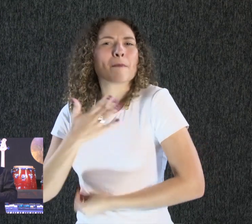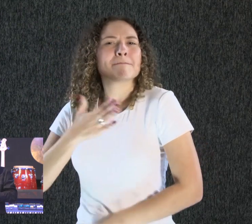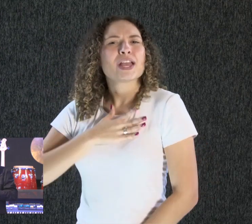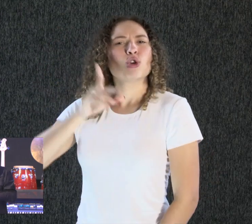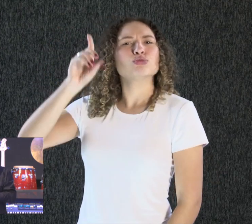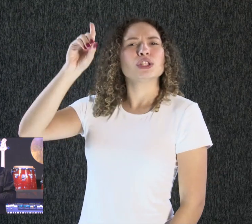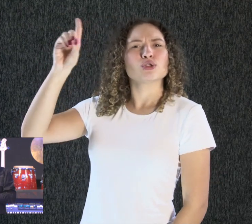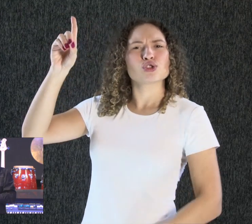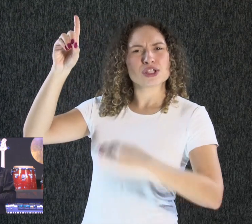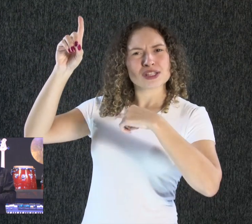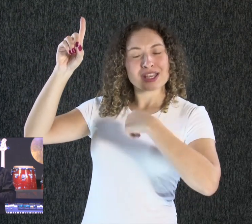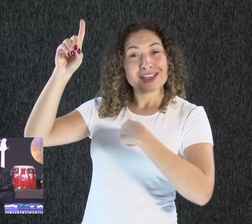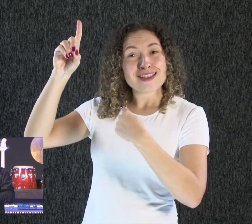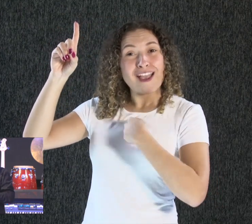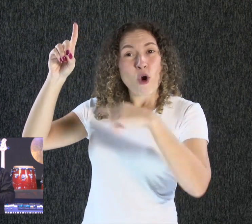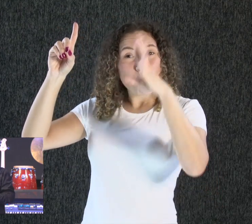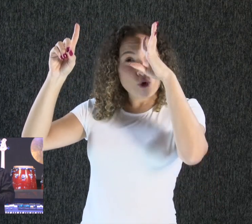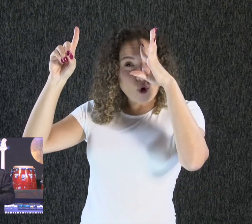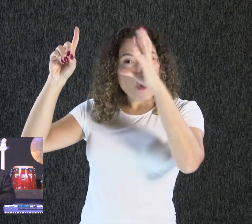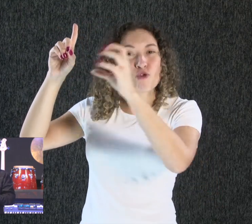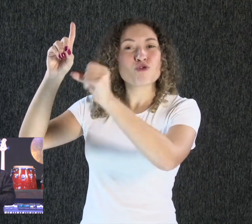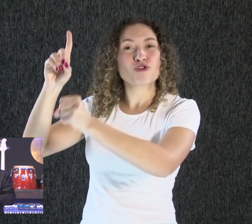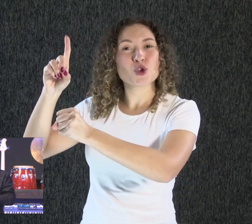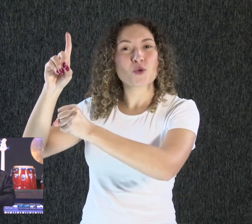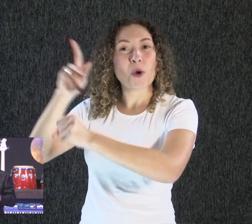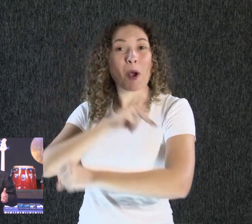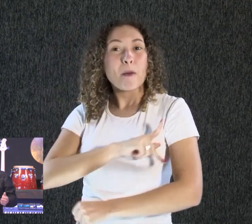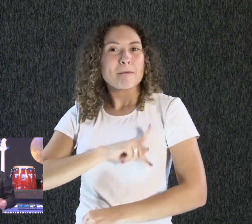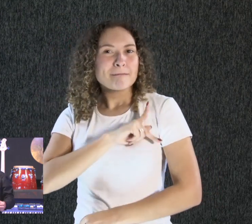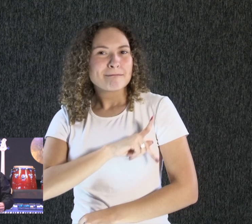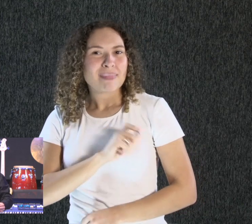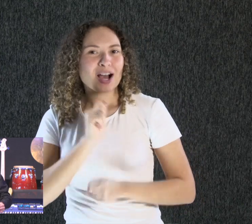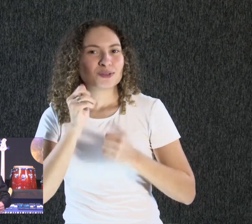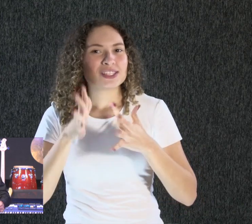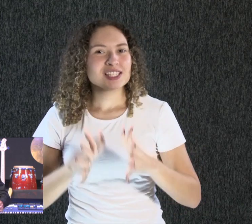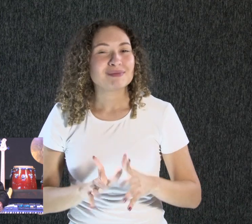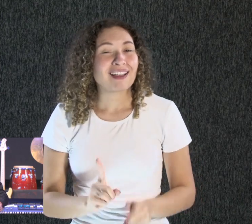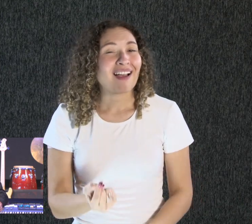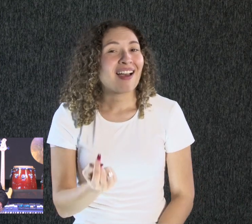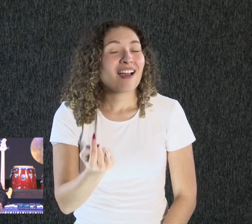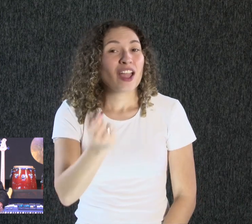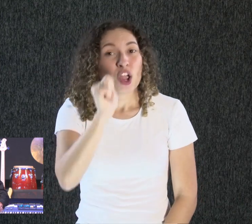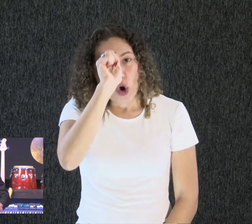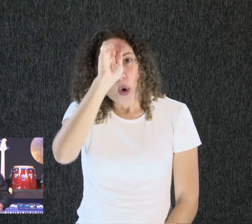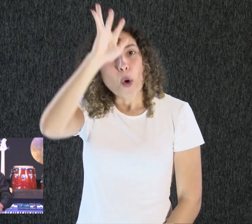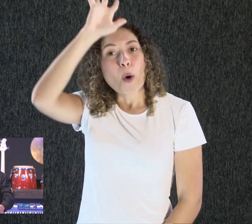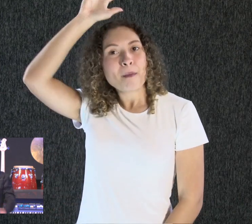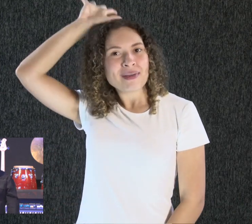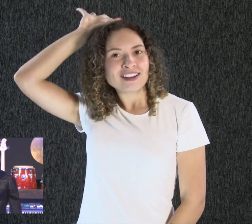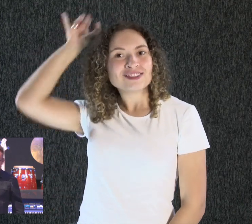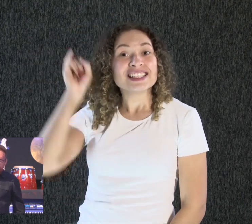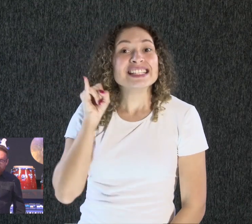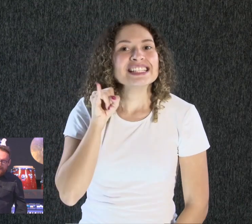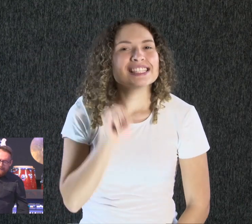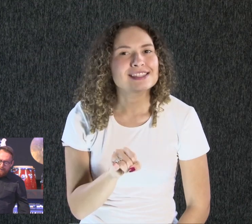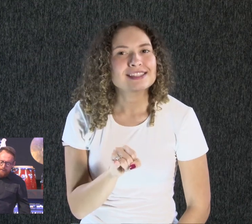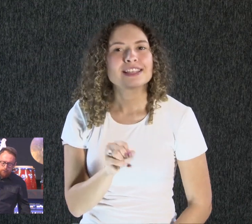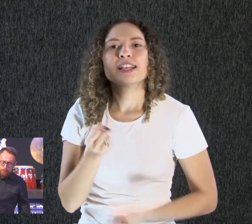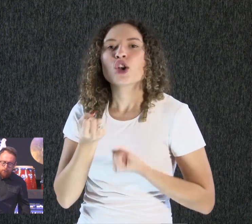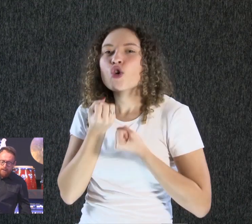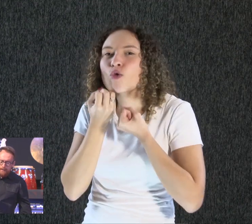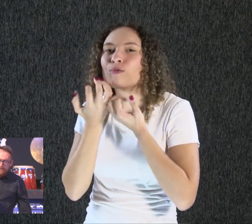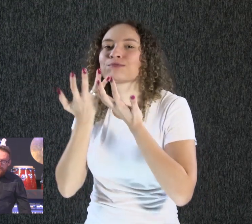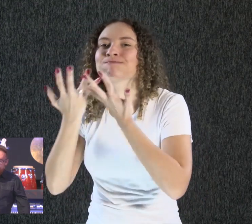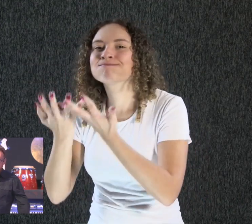és o meu Deus, em quem eu confio. O apóstolo Paulo, ele disse em Romanos 10:9, que se você confessar com a